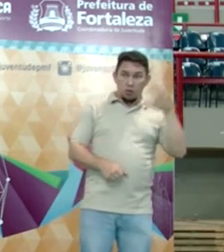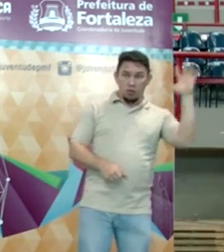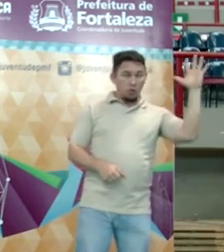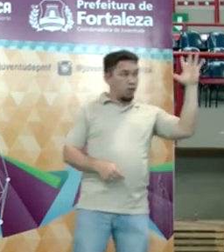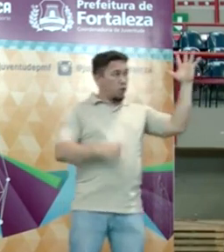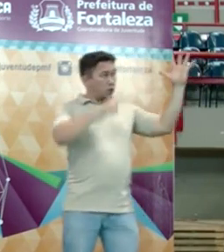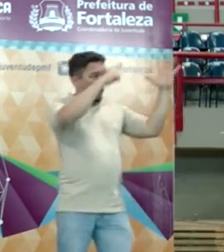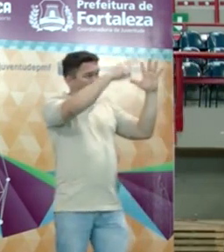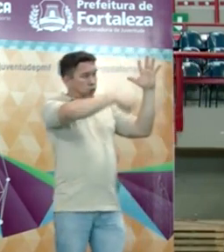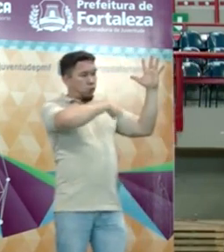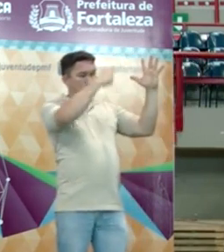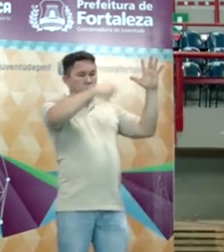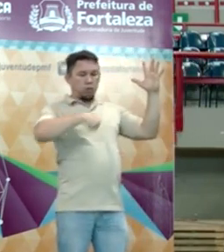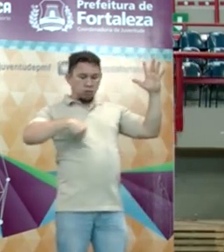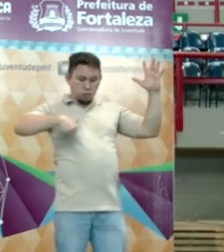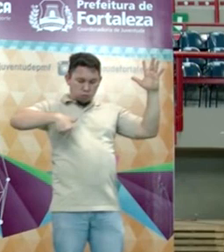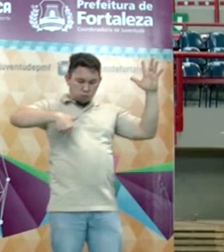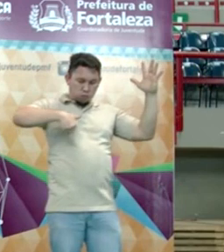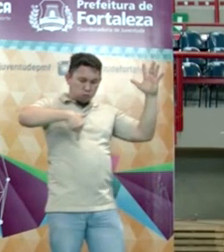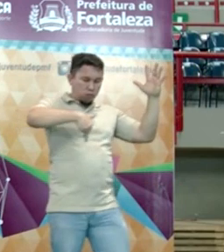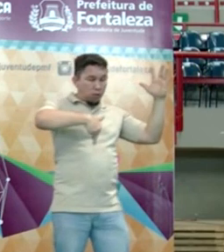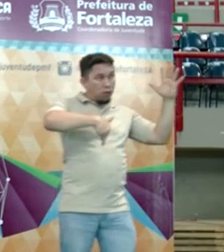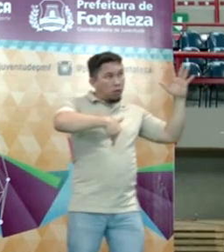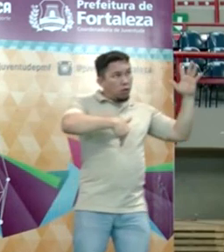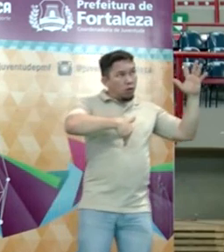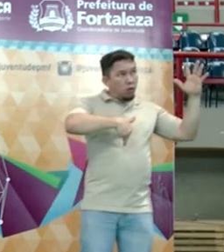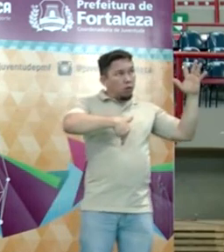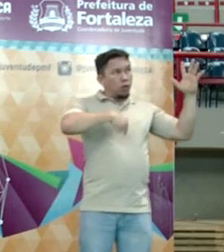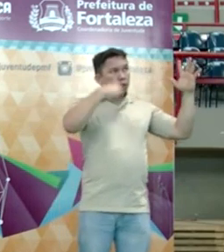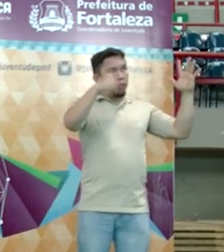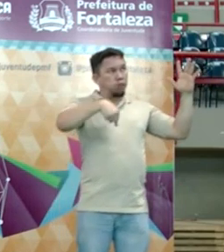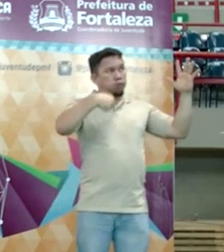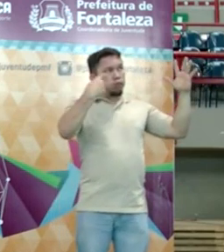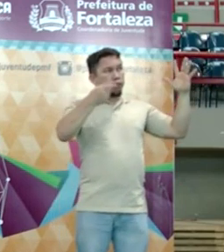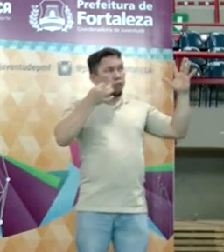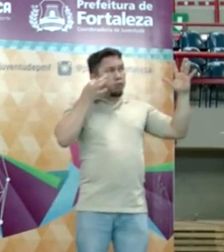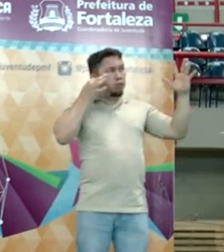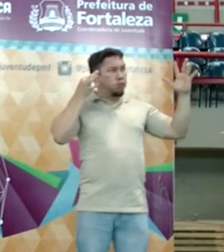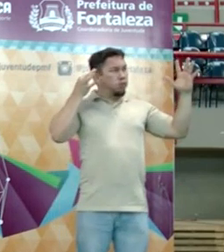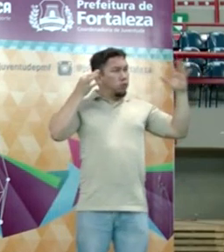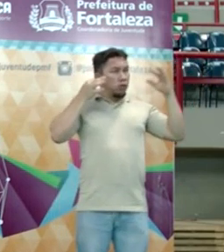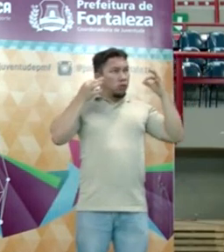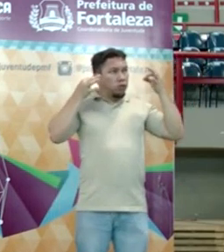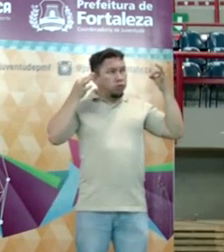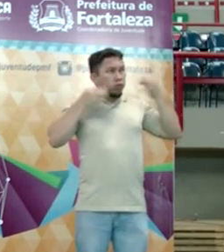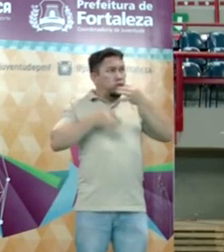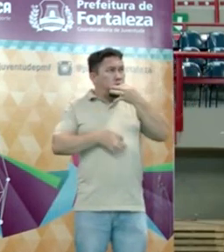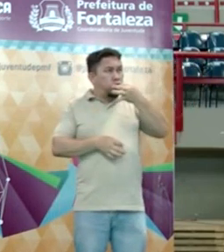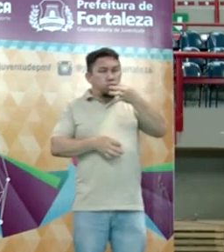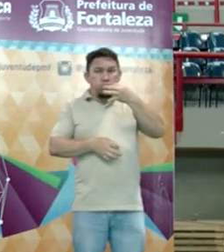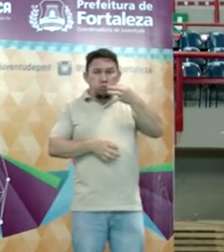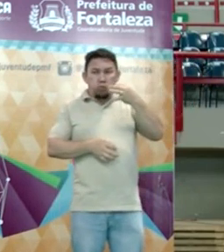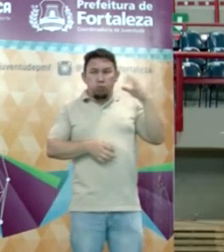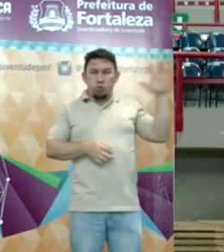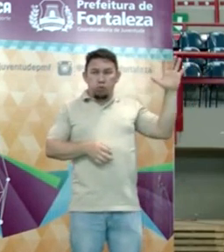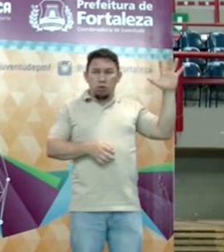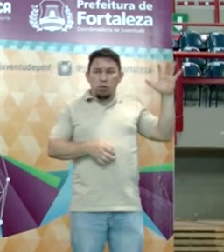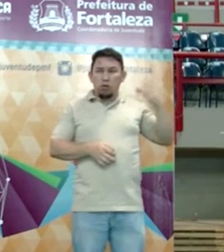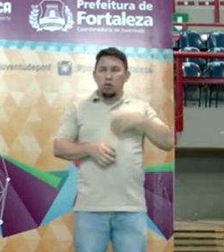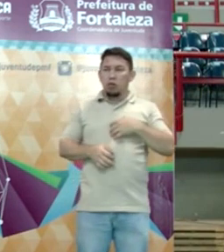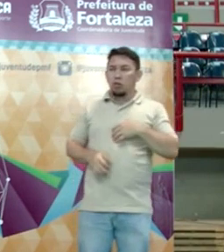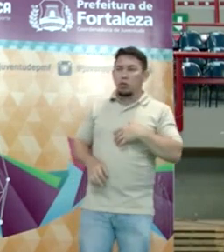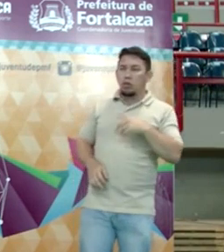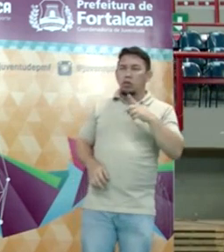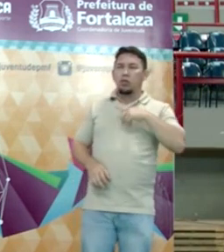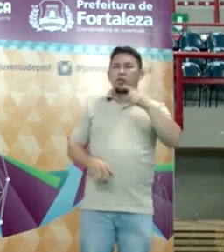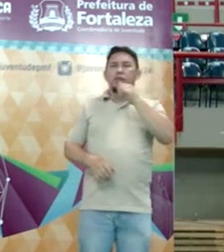algum aerogerador pode perceber, tem aquele som característico, ó, vum, vum. E quem se comunica pelo som,